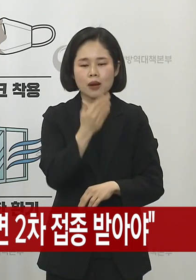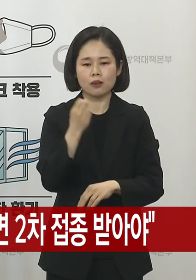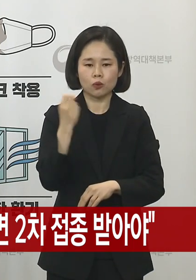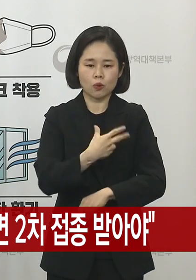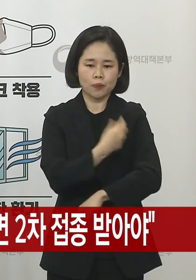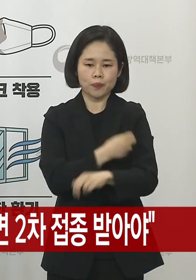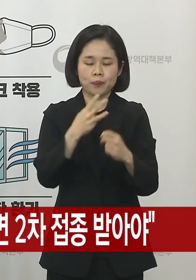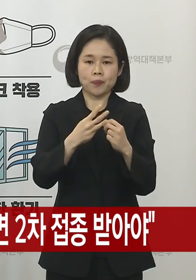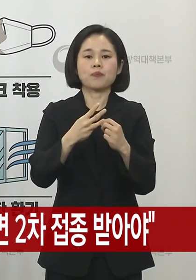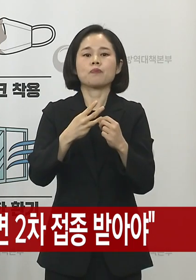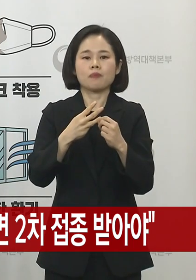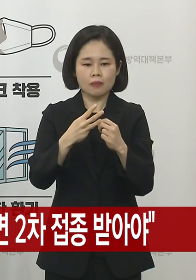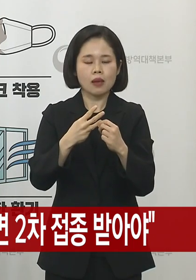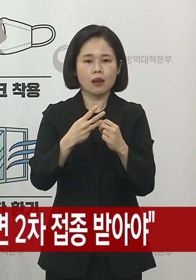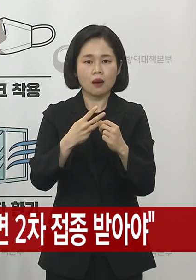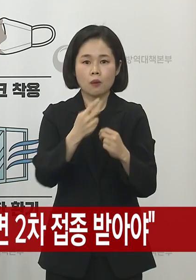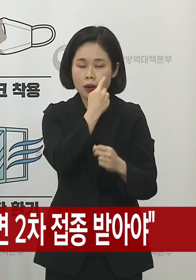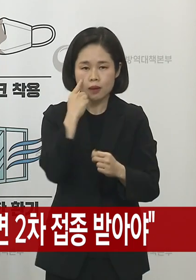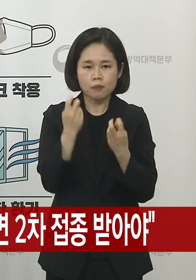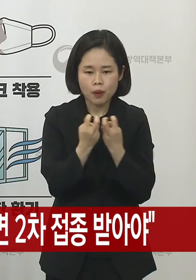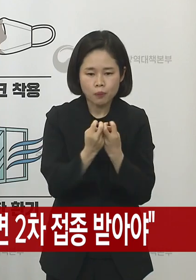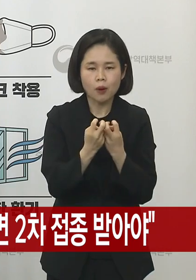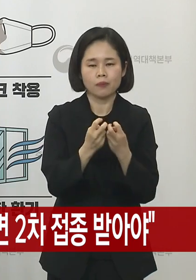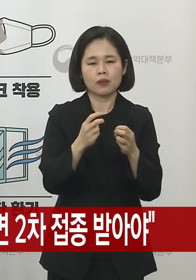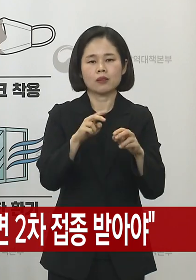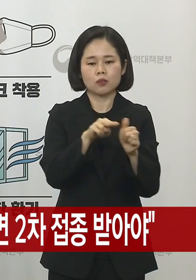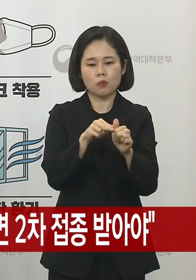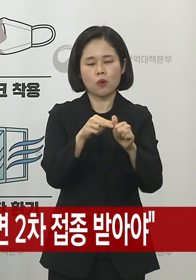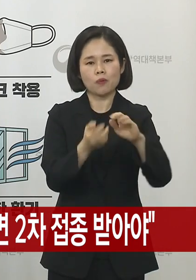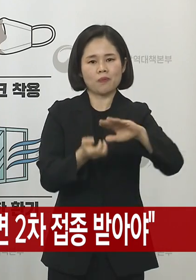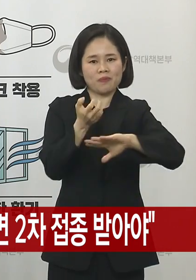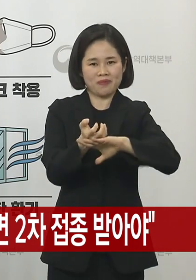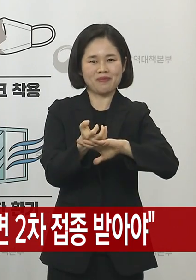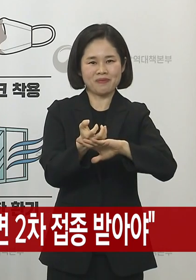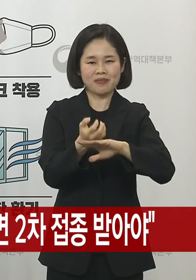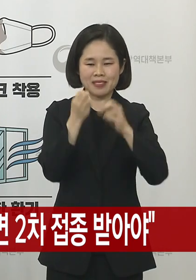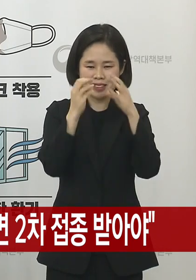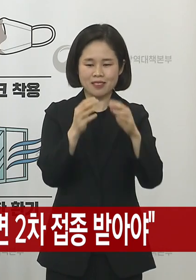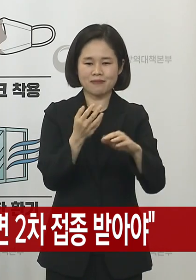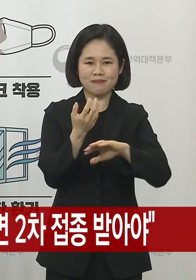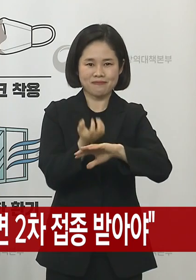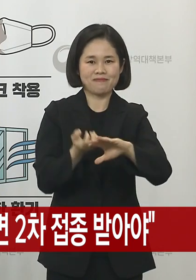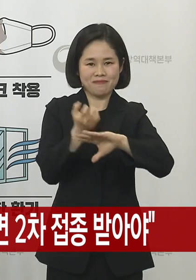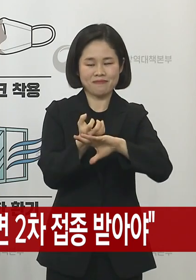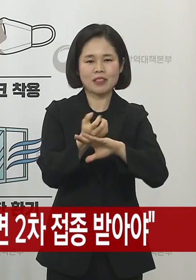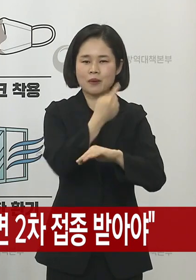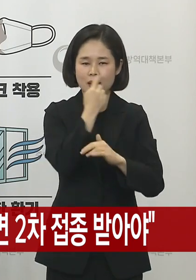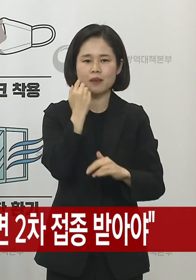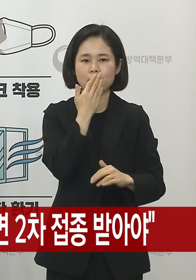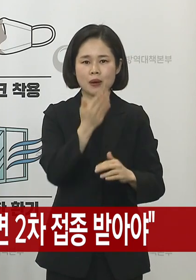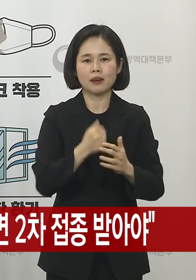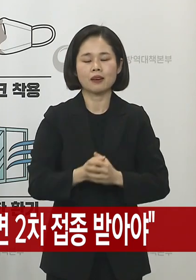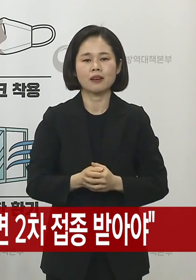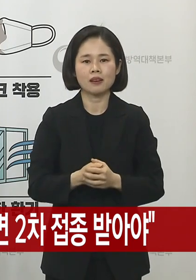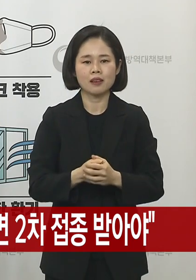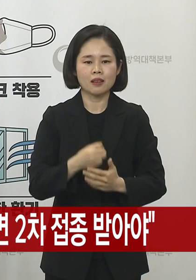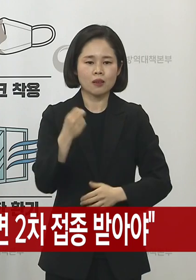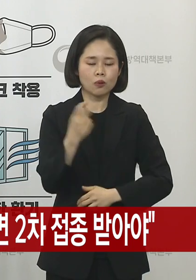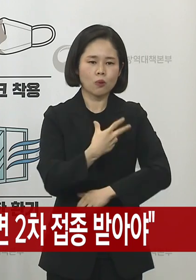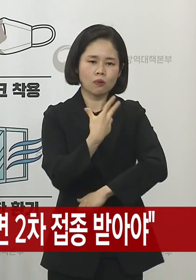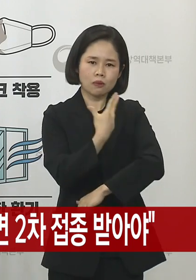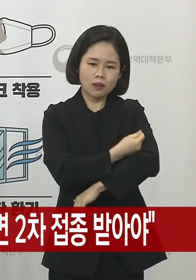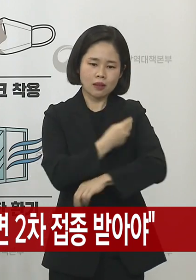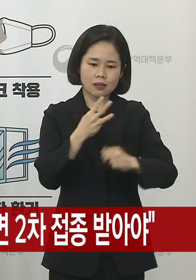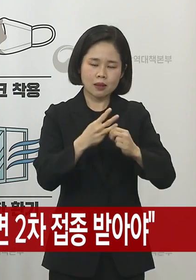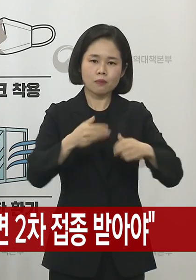또한 3차 접종 대상이 아닌 12세에서 17세 청소년과 코로나19 감염력이 있는 2차 접종자는 접종 증명